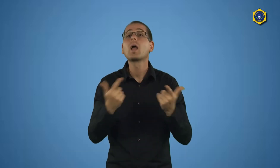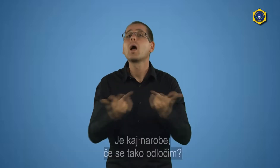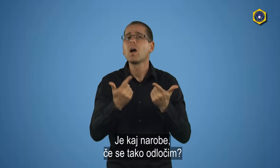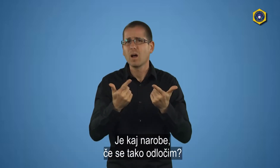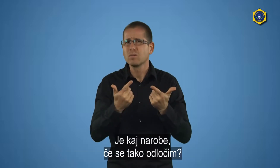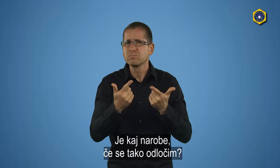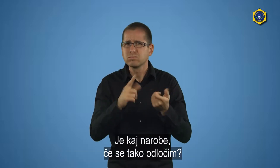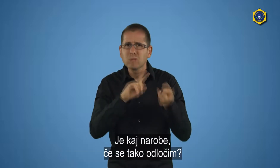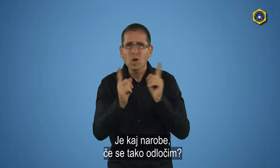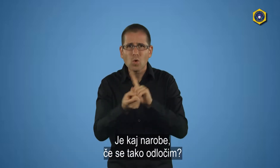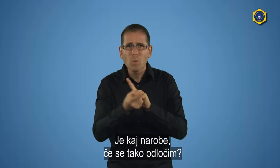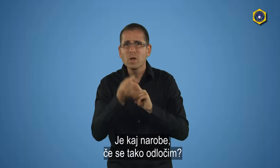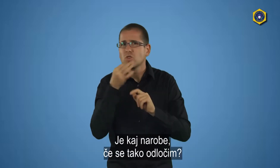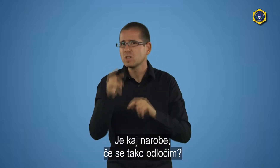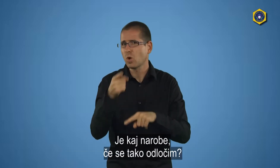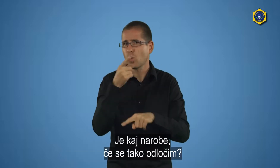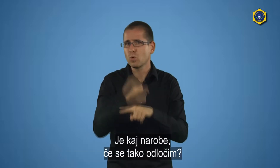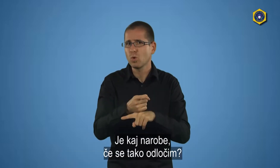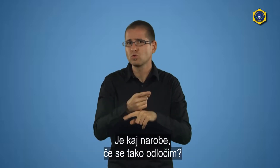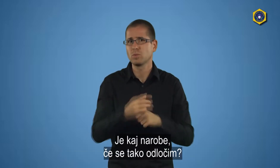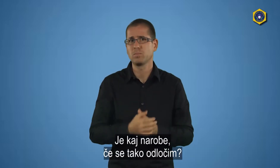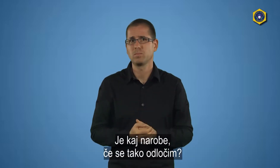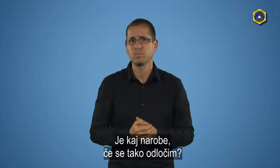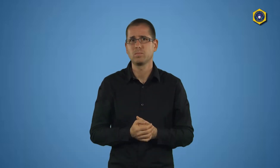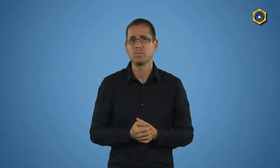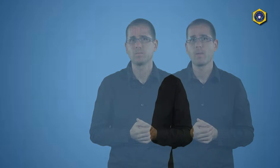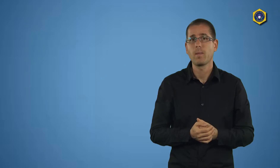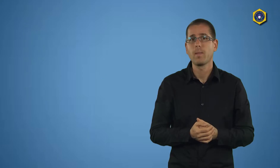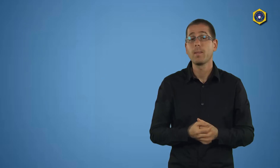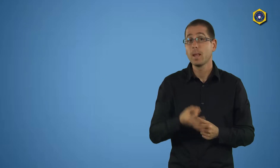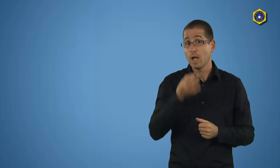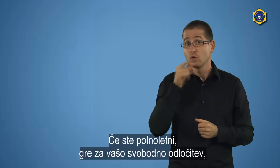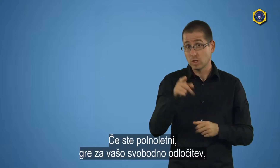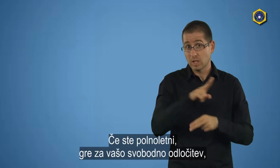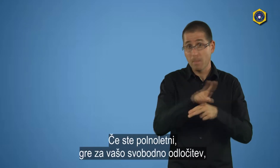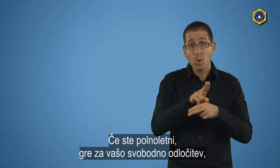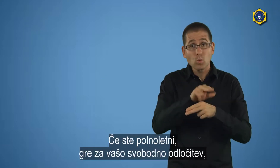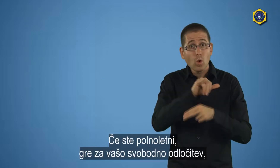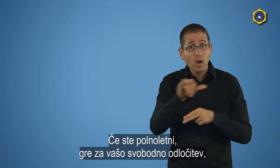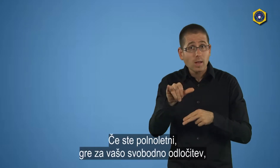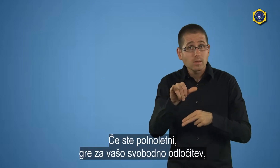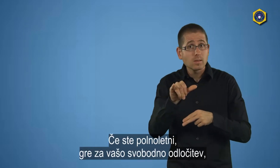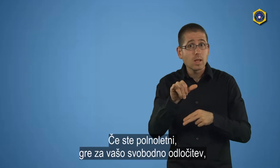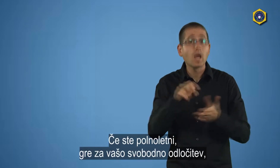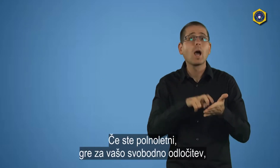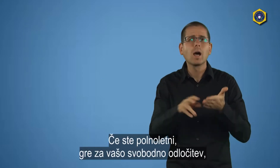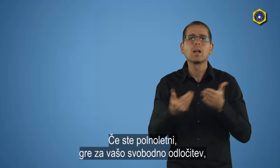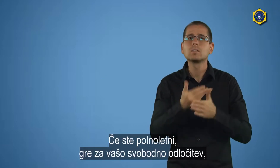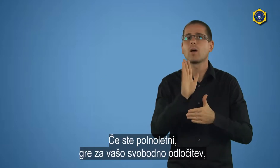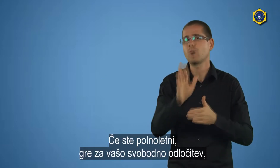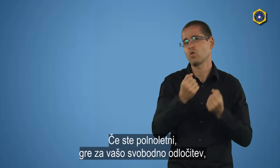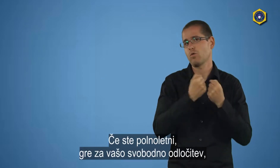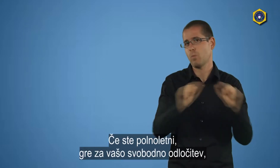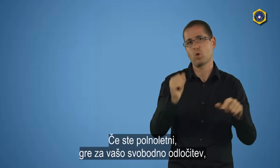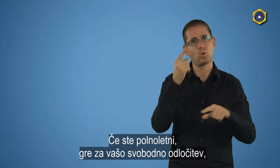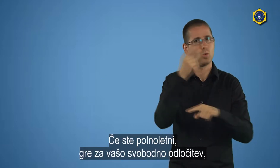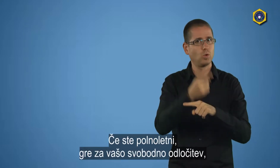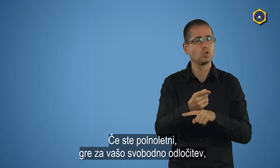Je kaj narobe, če se tako odločim? Če ste polnoletni, gre za vašo svobodno odločitev, ali